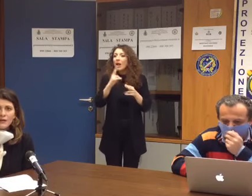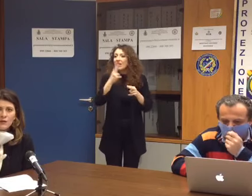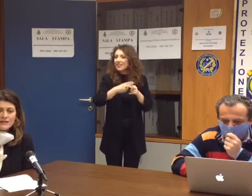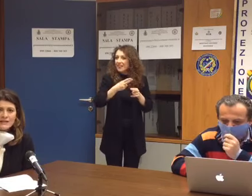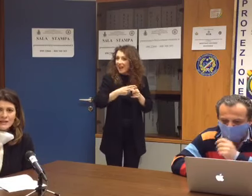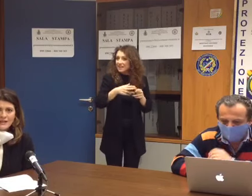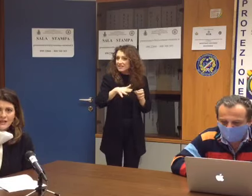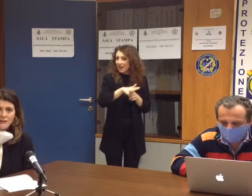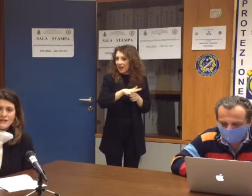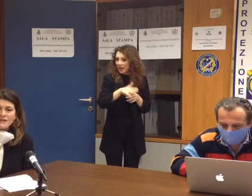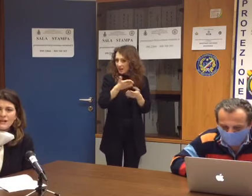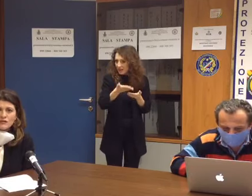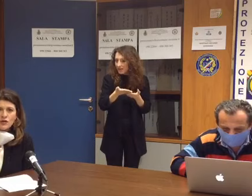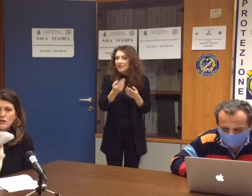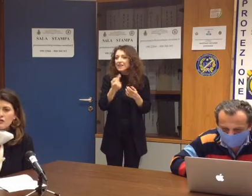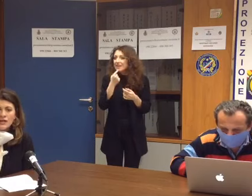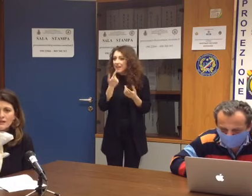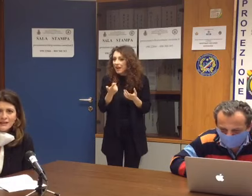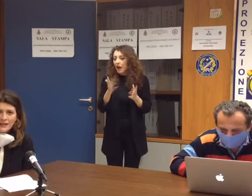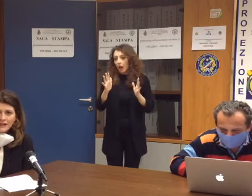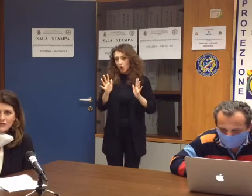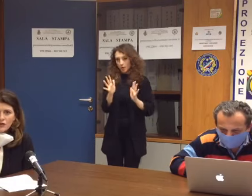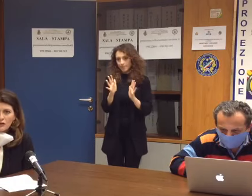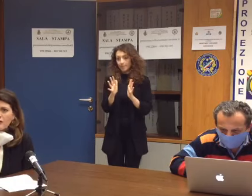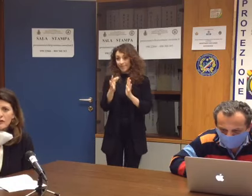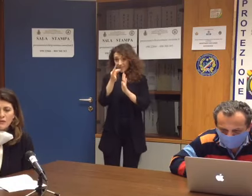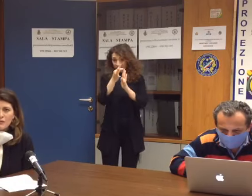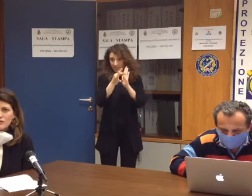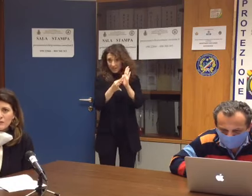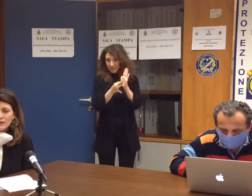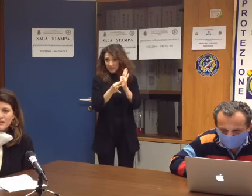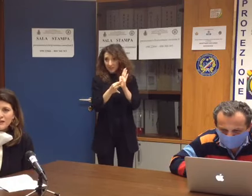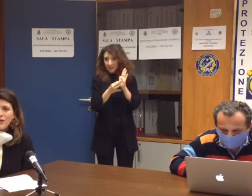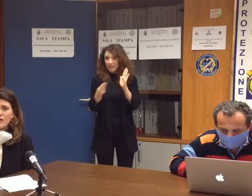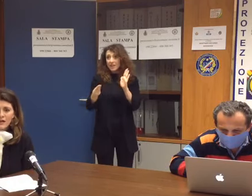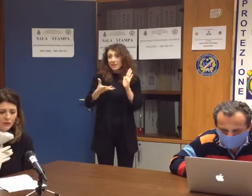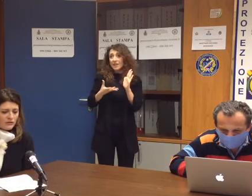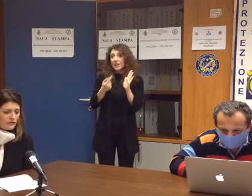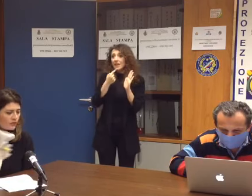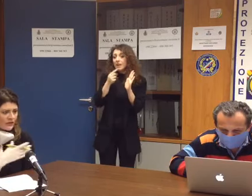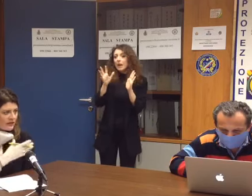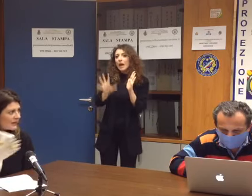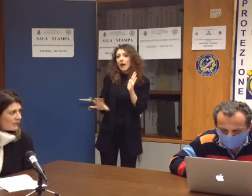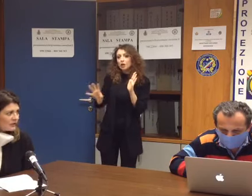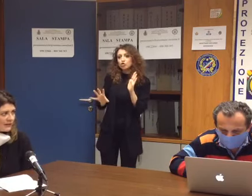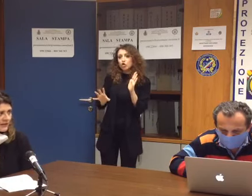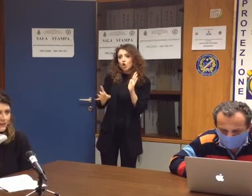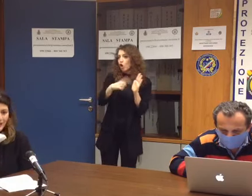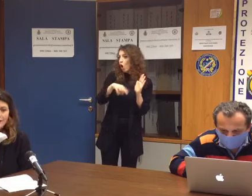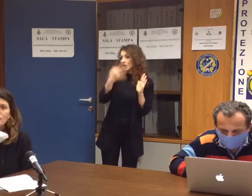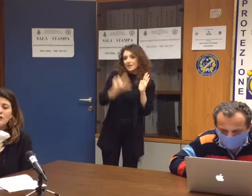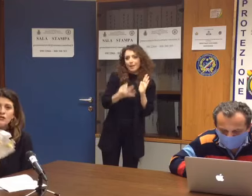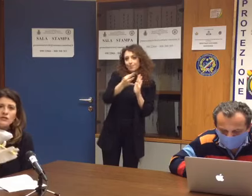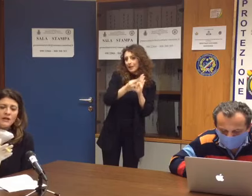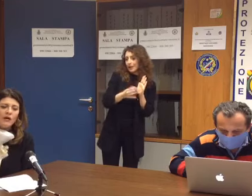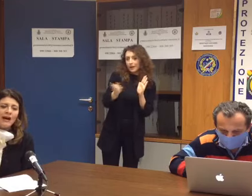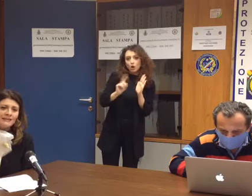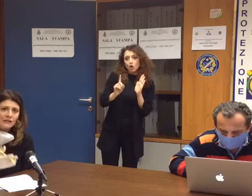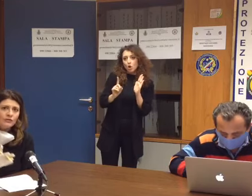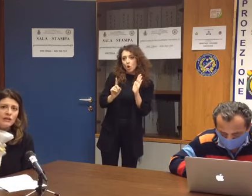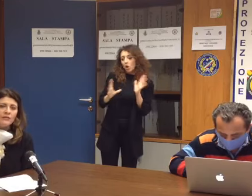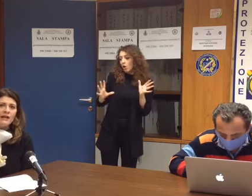che queste indicazioni ce le ha date la Regione, non le abbiamo stabilite noi e questi sono stati anche i motivi dei ritardi, quindi noi ci